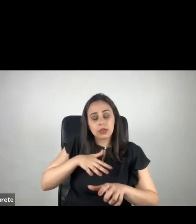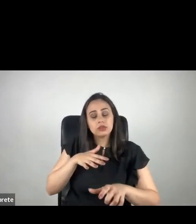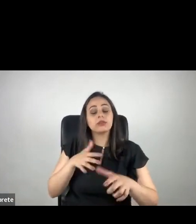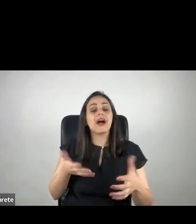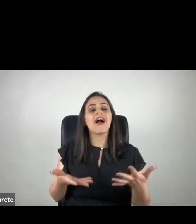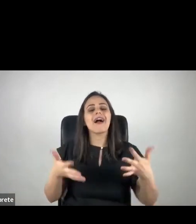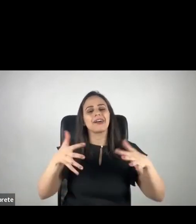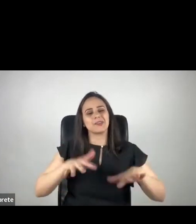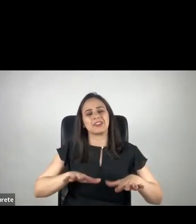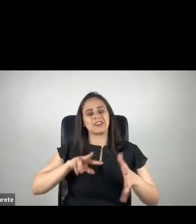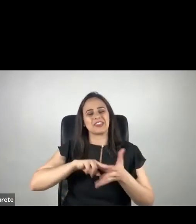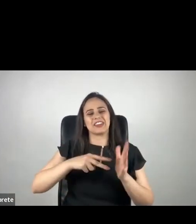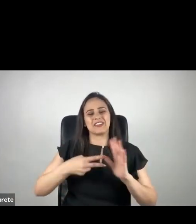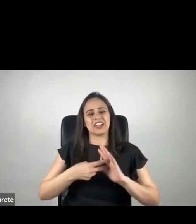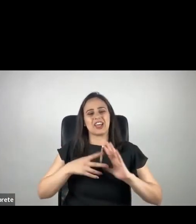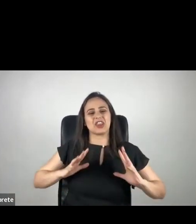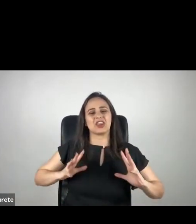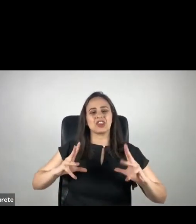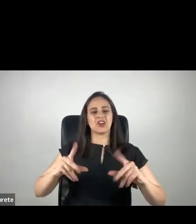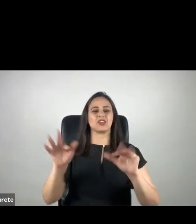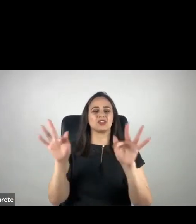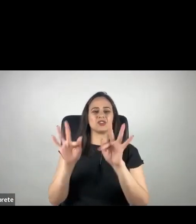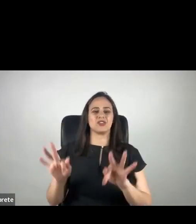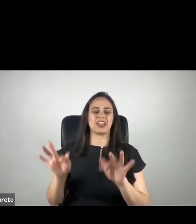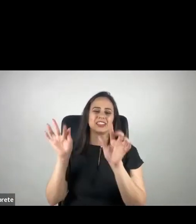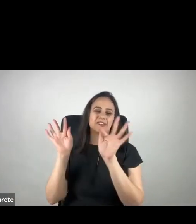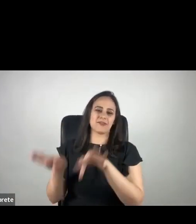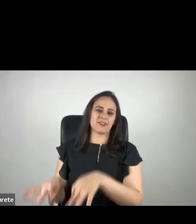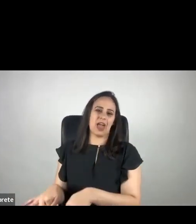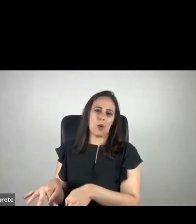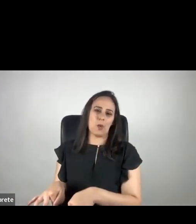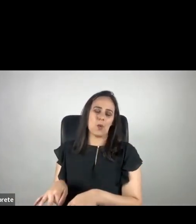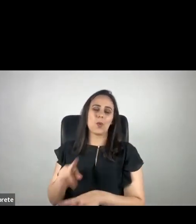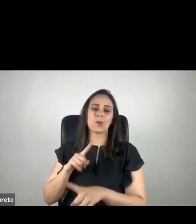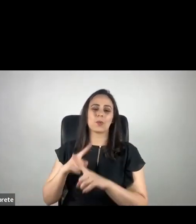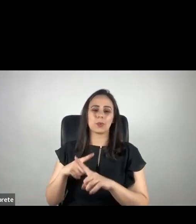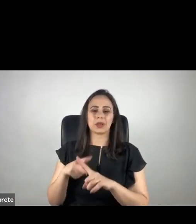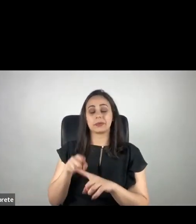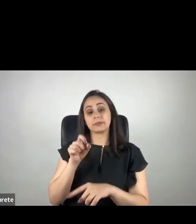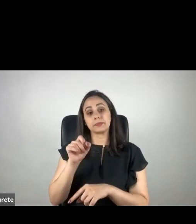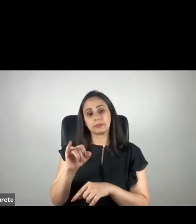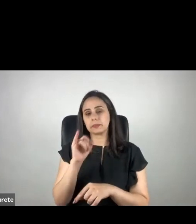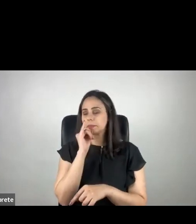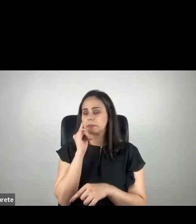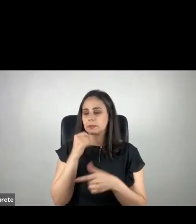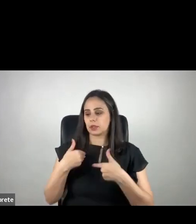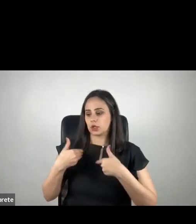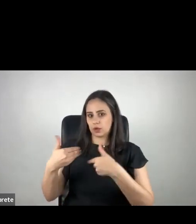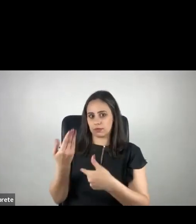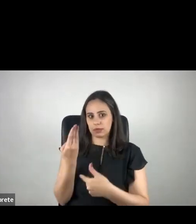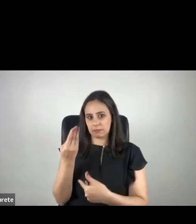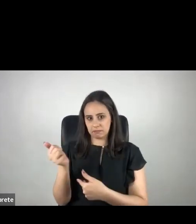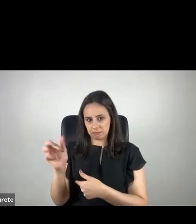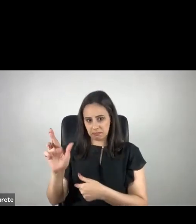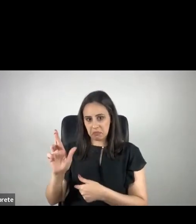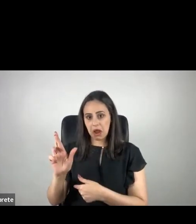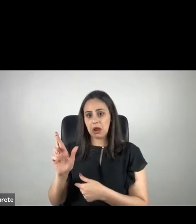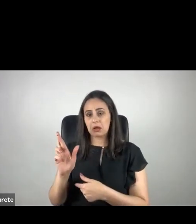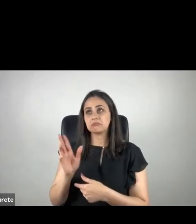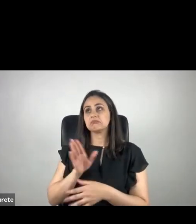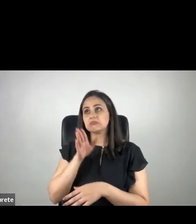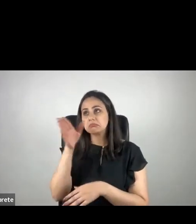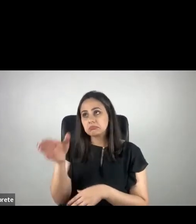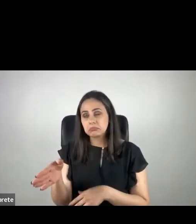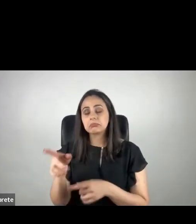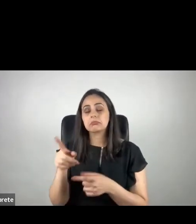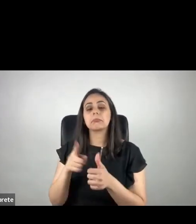inclusão é todos saírem felizes. Por quê? Se você chamar eu para ir num bar, em